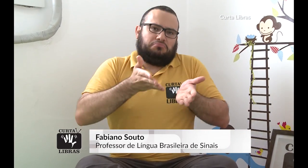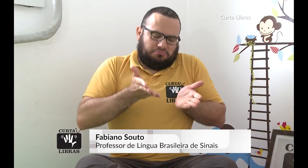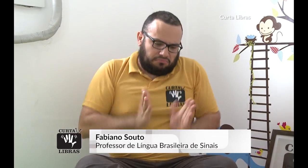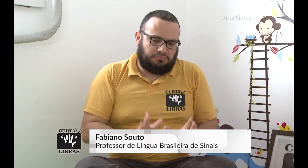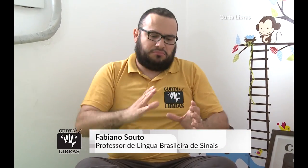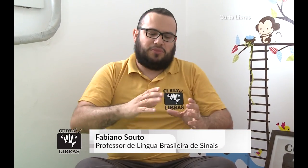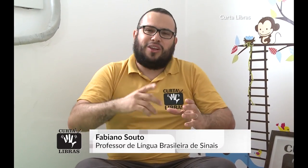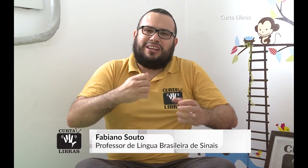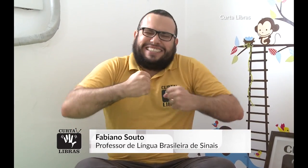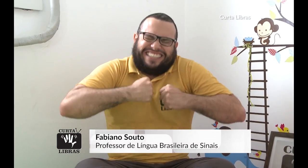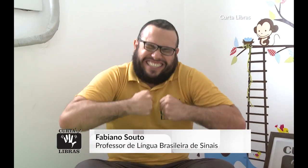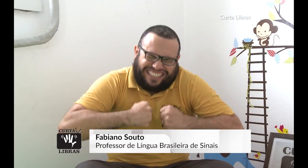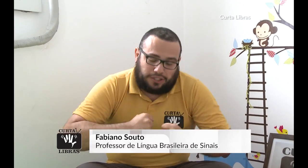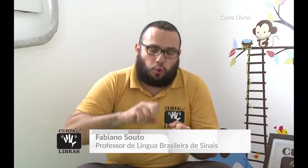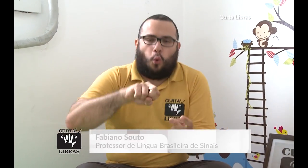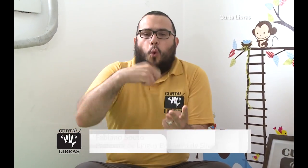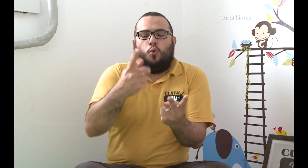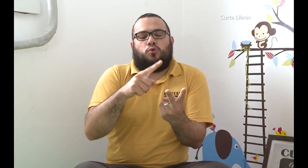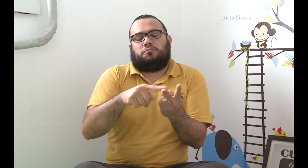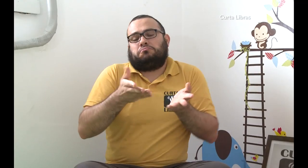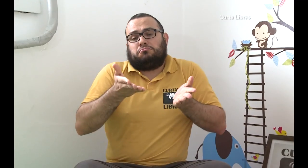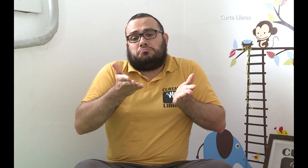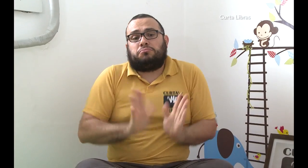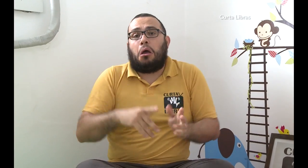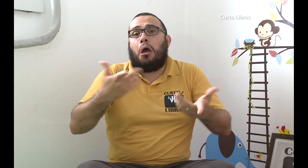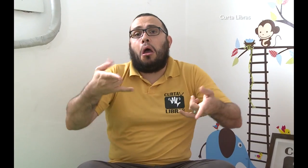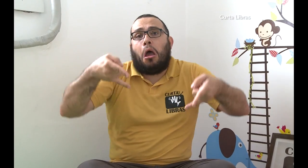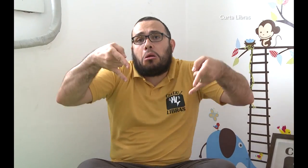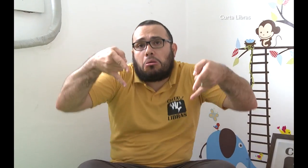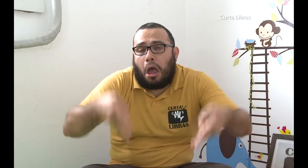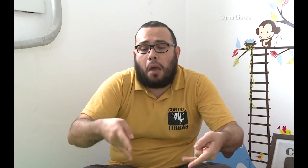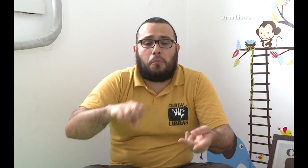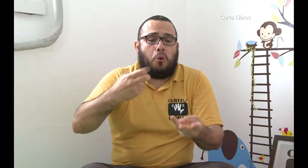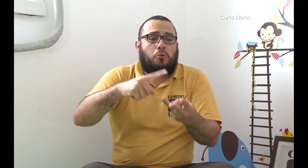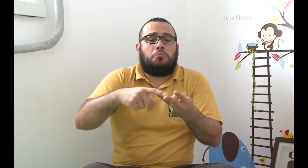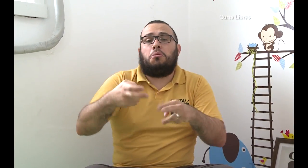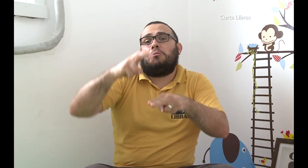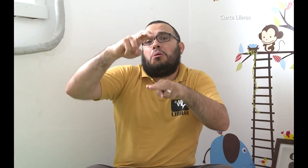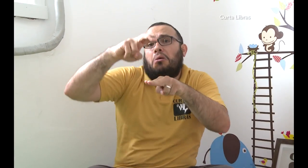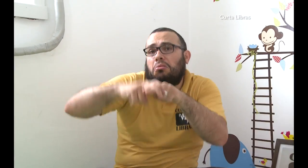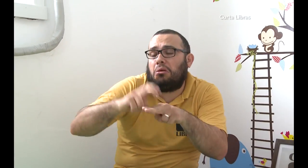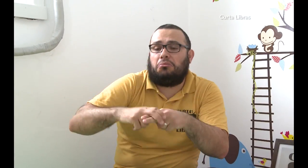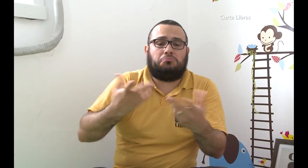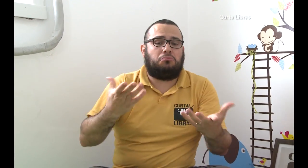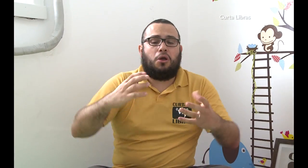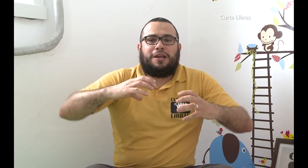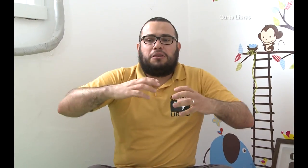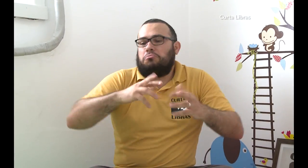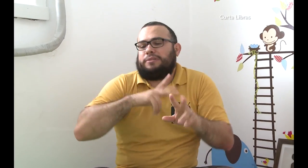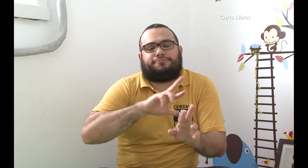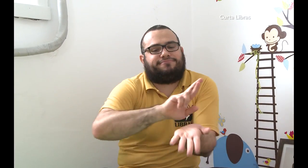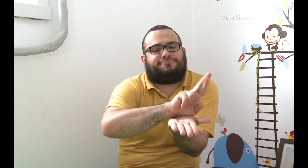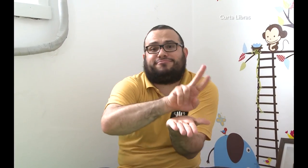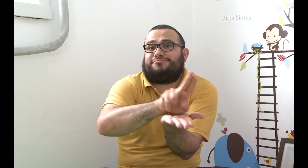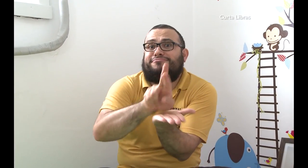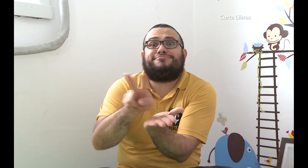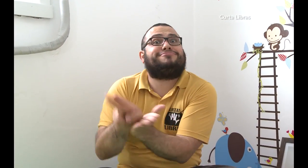humanizado Por exemplo De cócoras Ou na cama Ou sentada Enfim